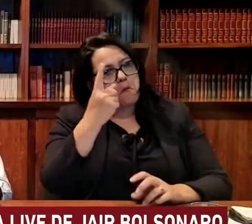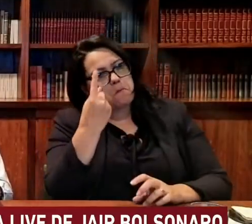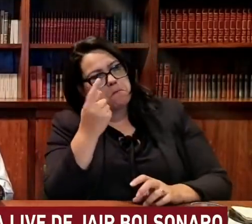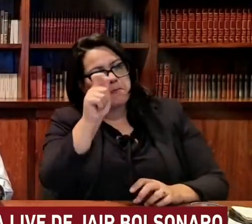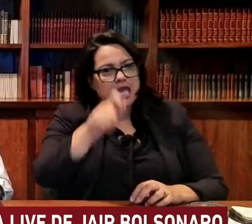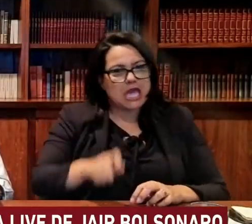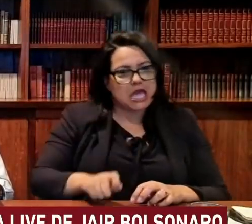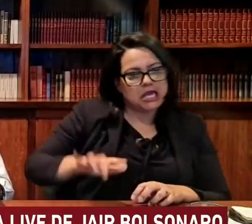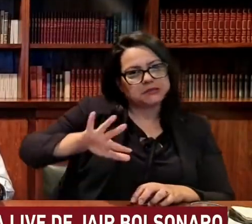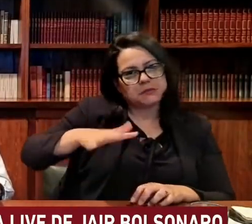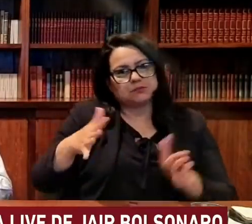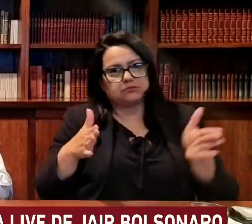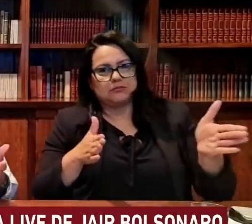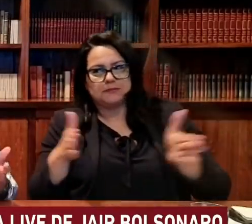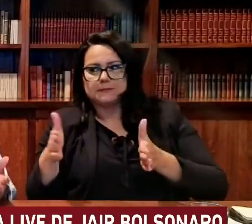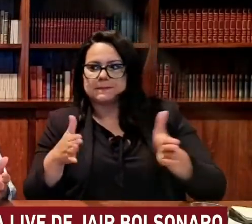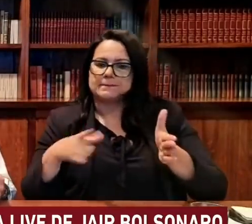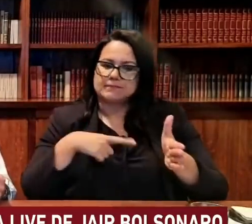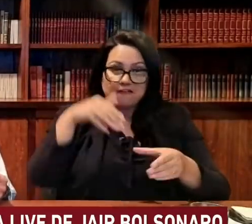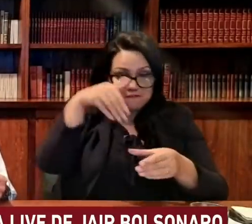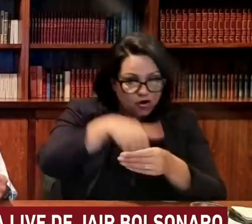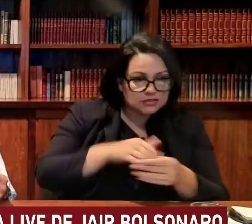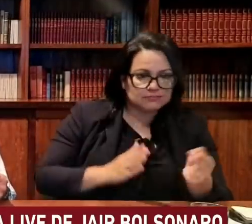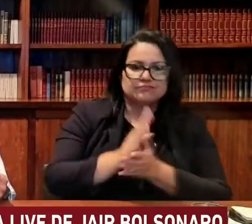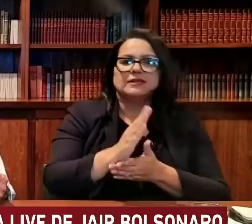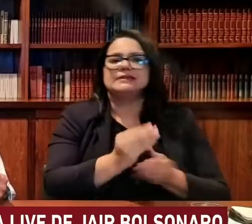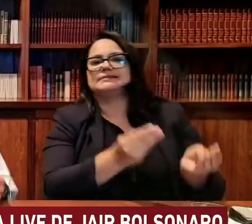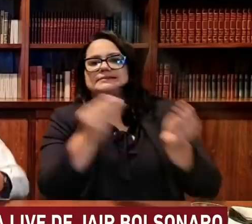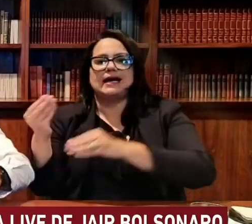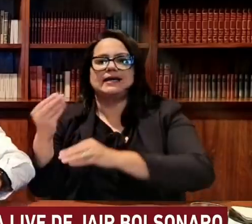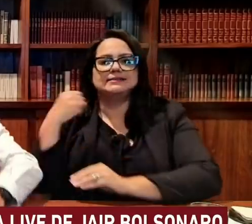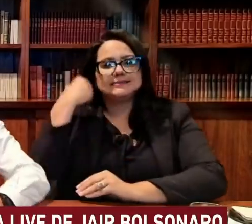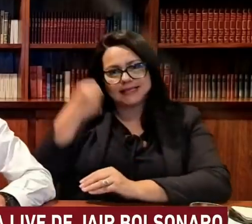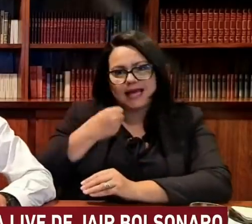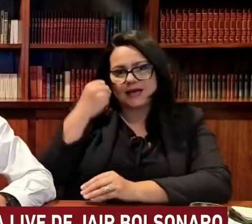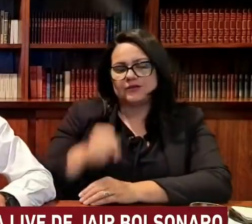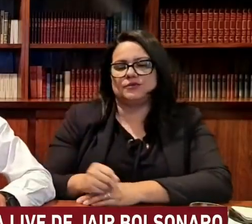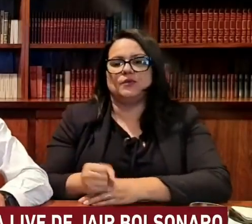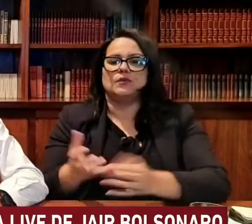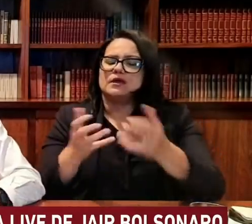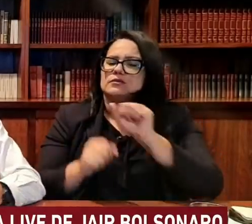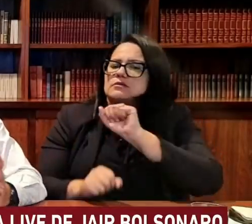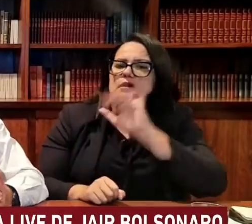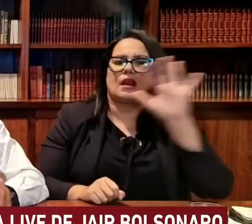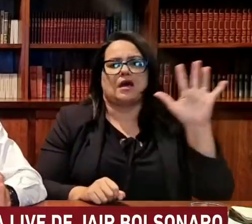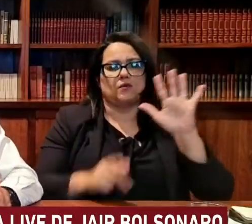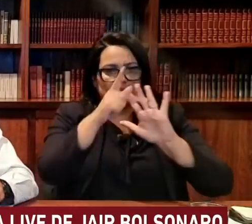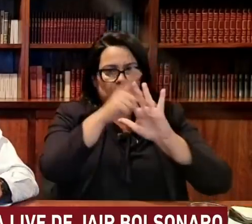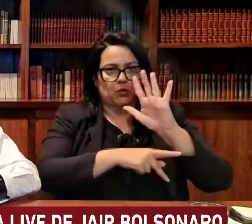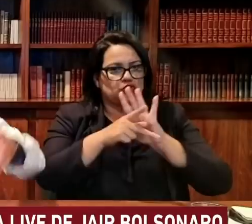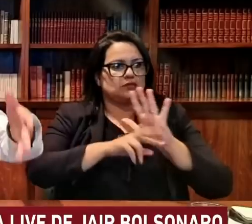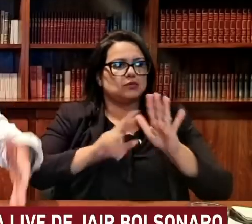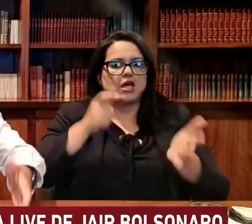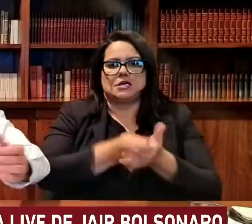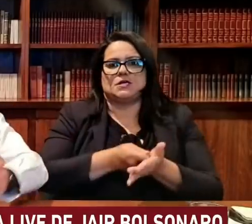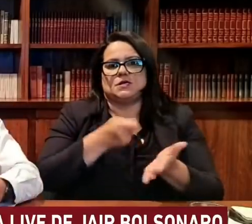aproximadamente, deve ser votado e siga para o Senado brasileiro. E deixa o cara que o projeto não é impositivo, não é você